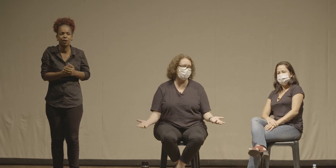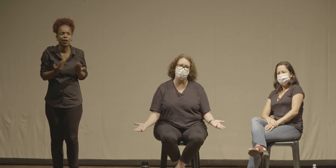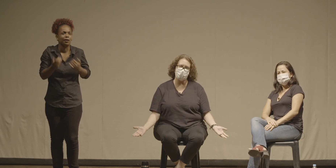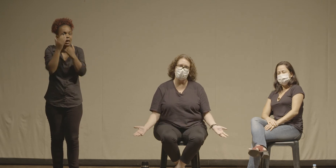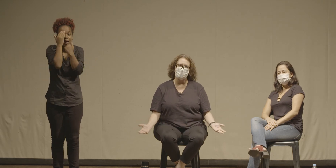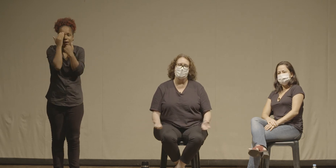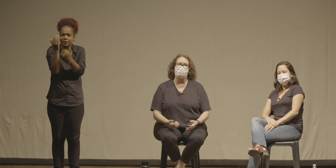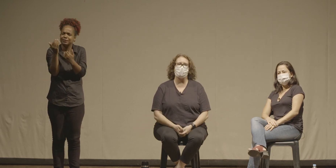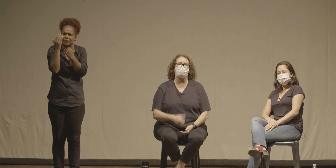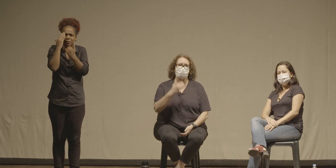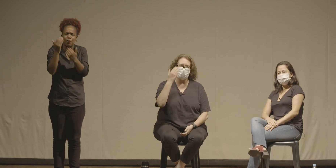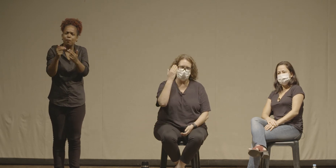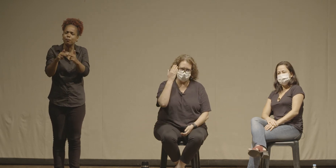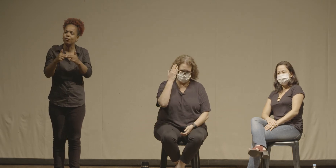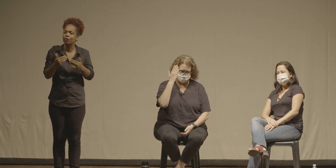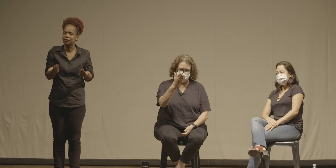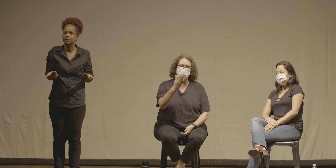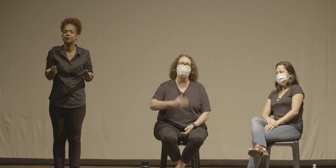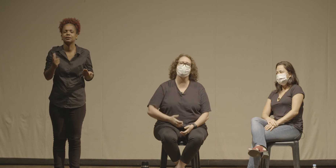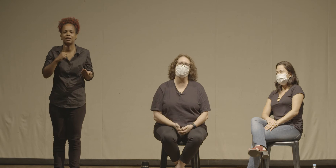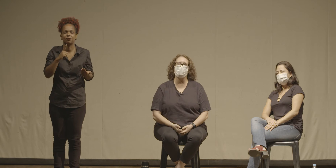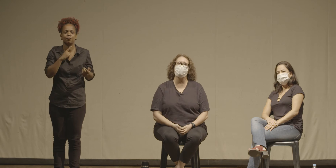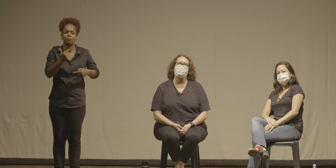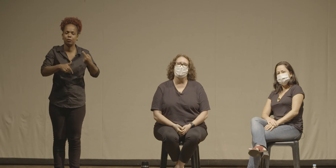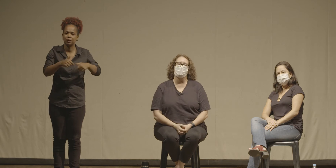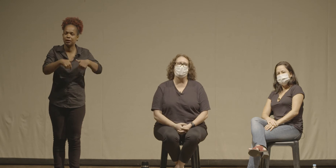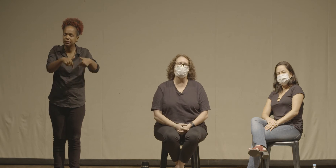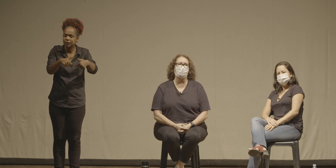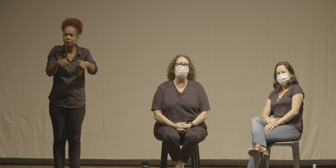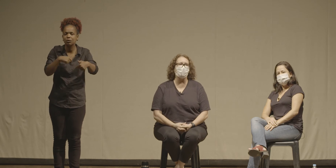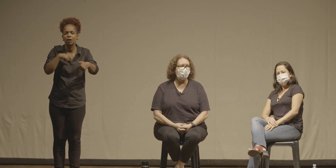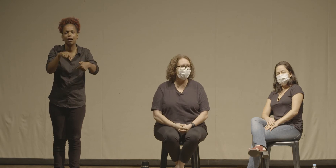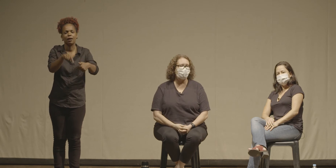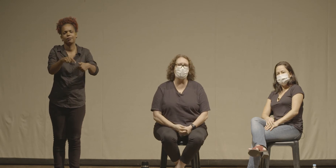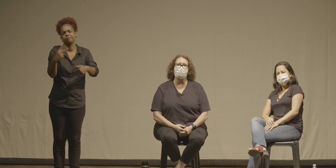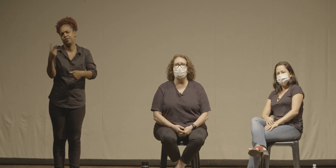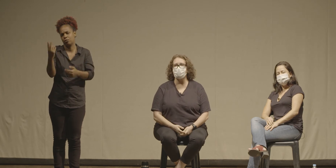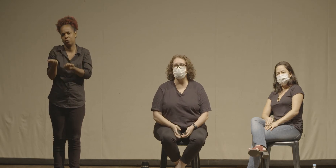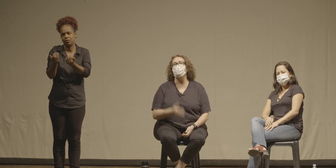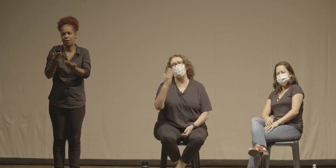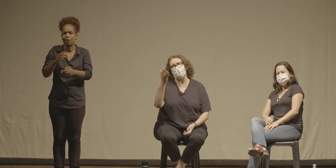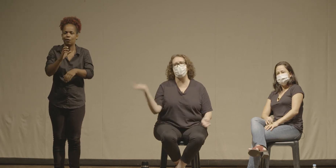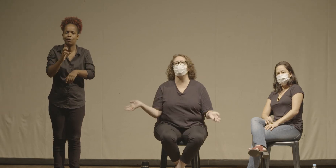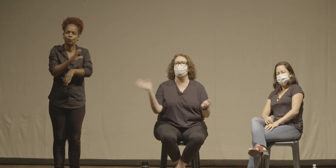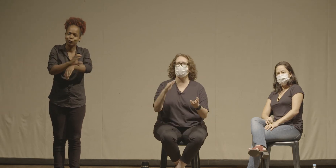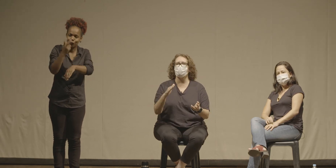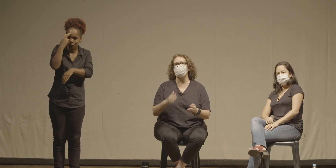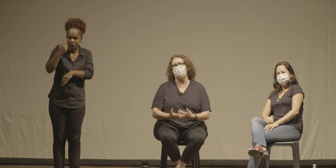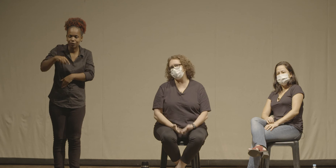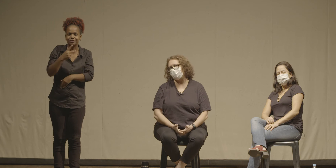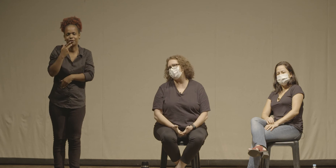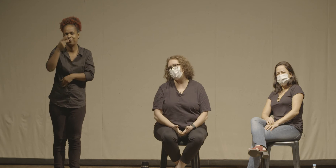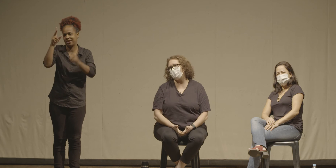a agradecer, porque são políticas assim que vão valorizar a nossa cultura. A gente, de